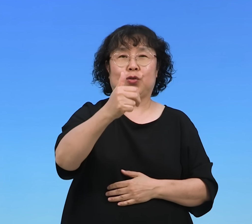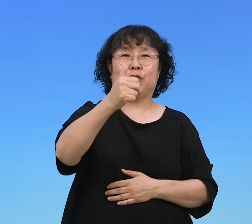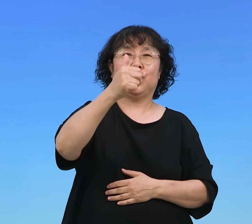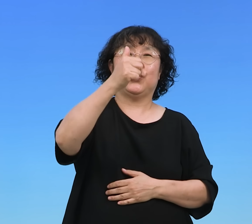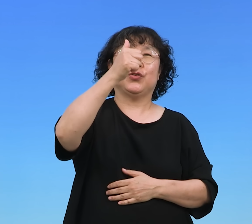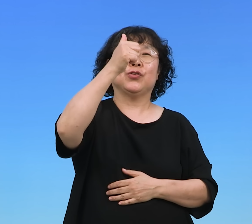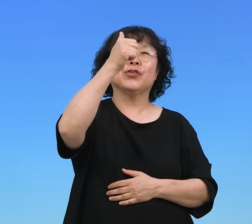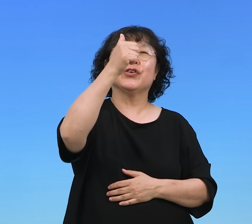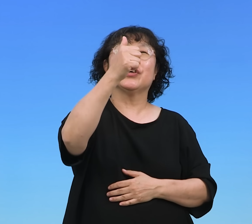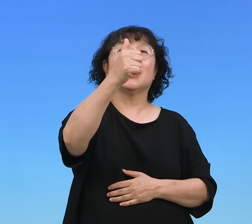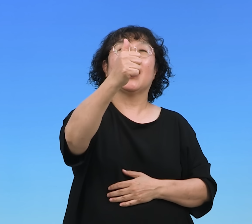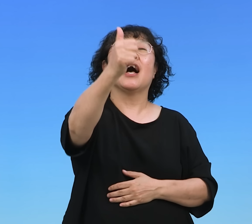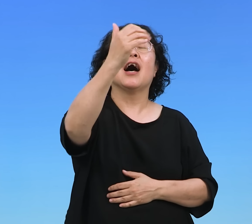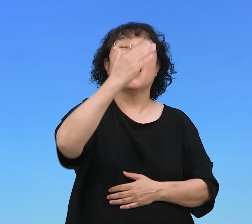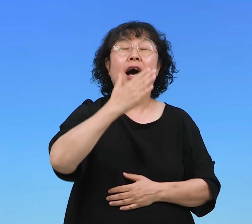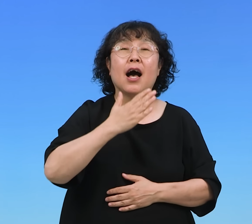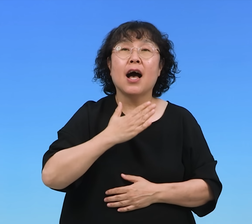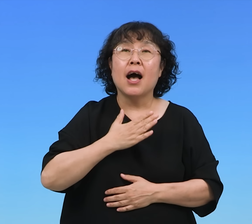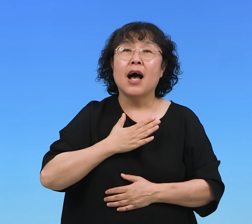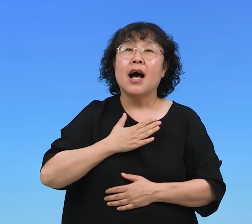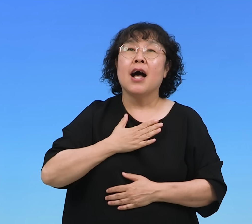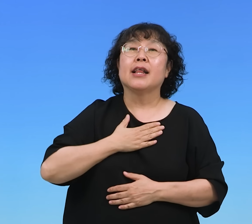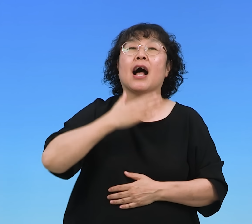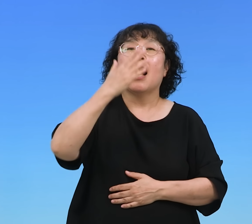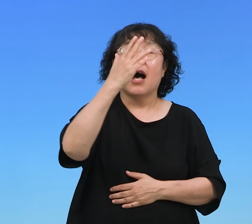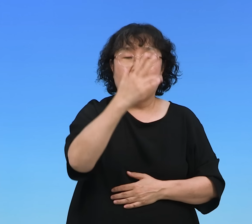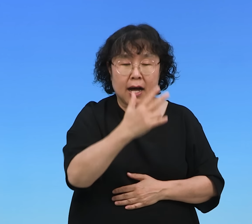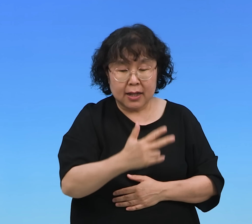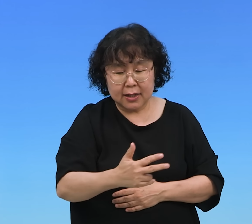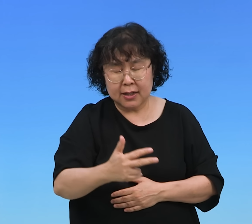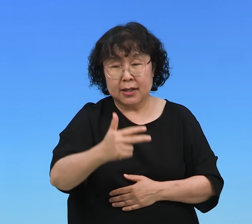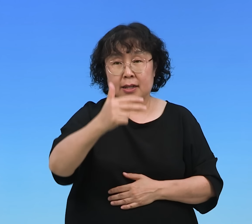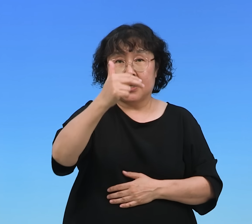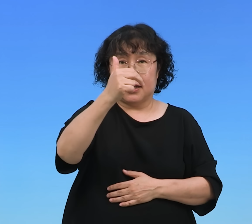신실하신 주 나의 주 하나님은,